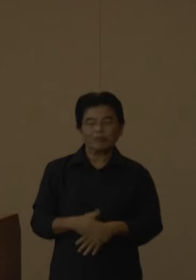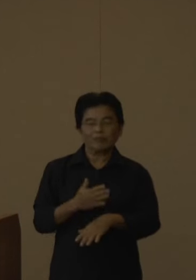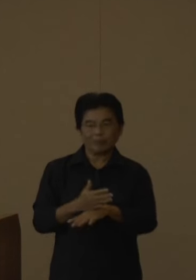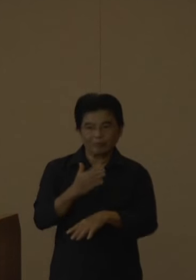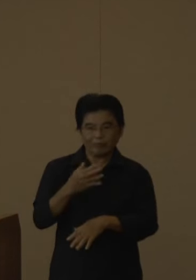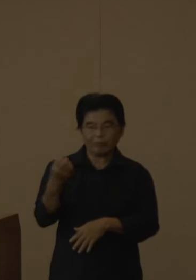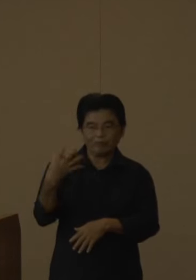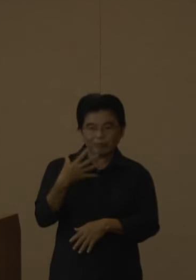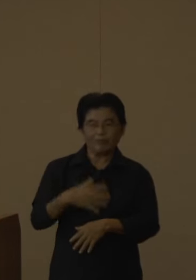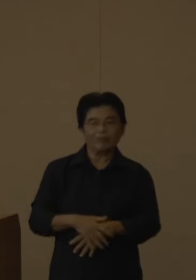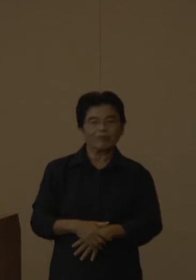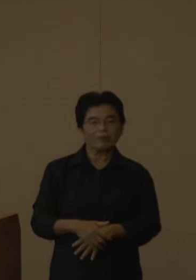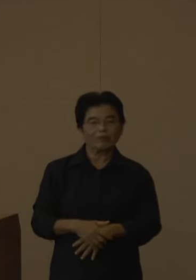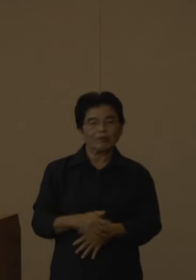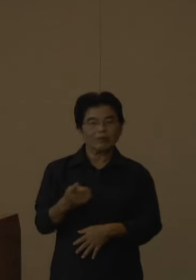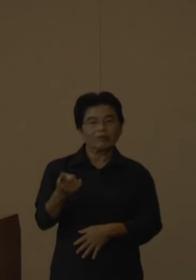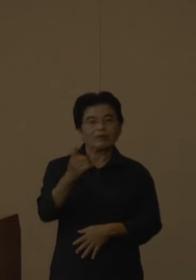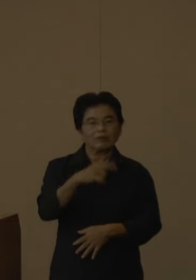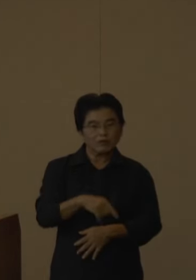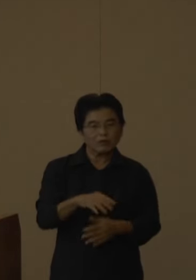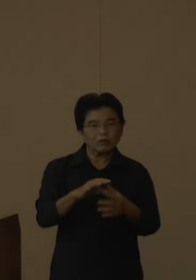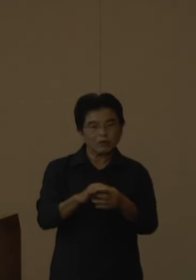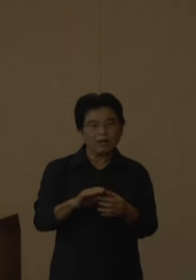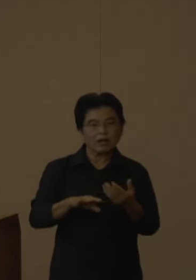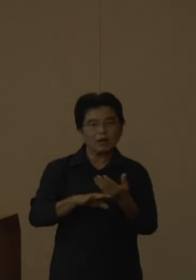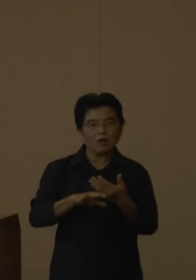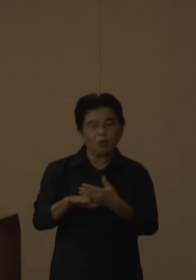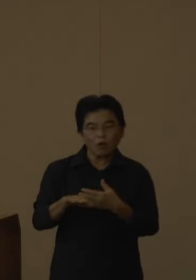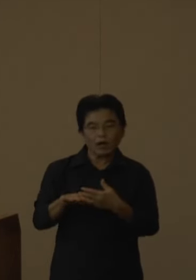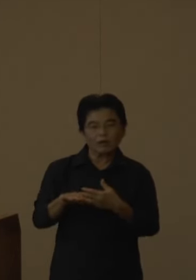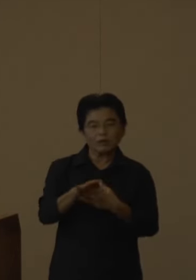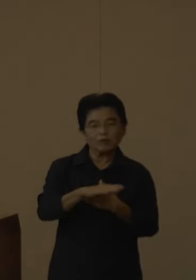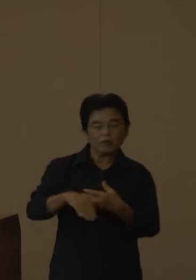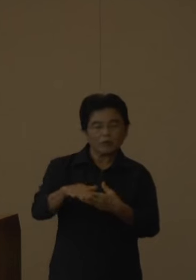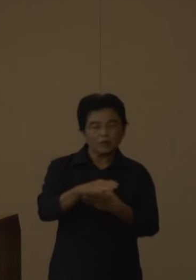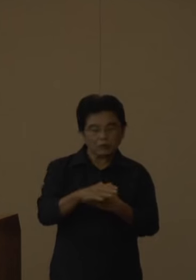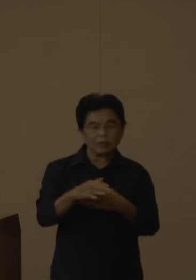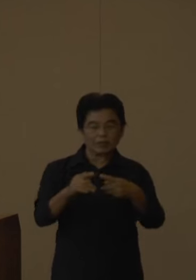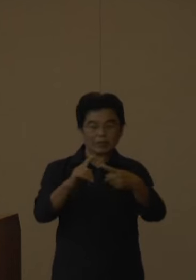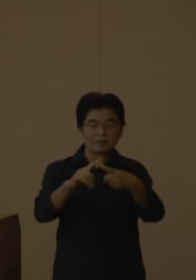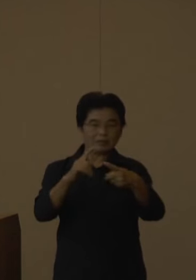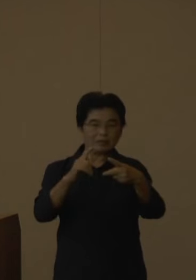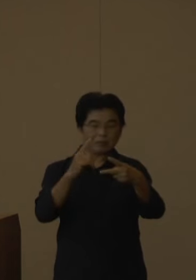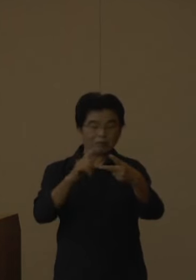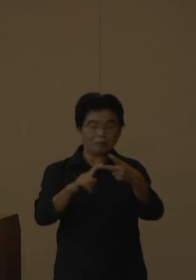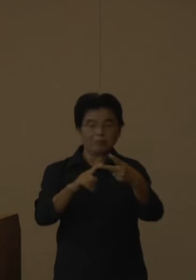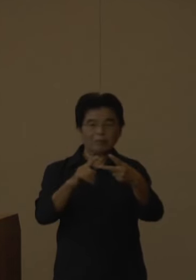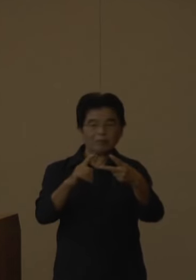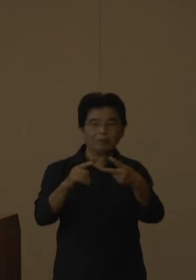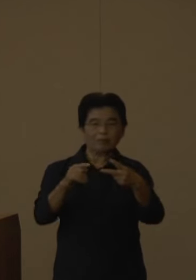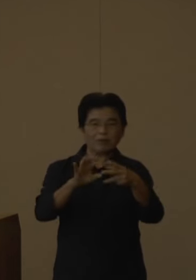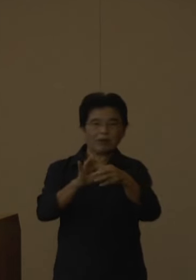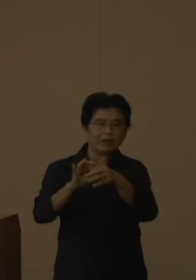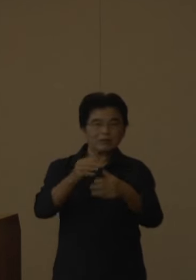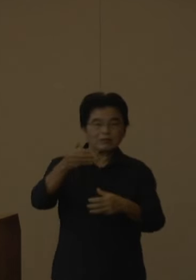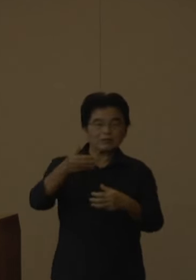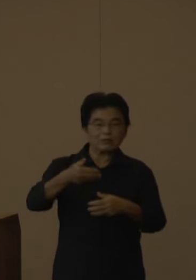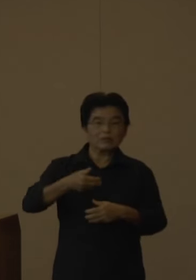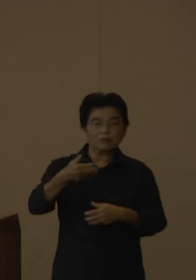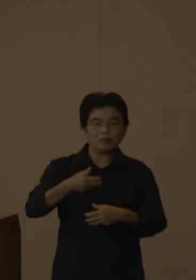はい、ありがとうございます。 はい、それでは幹事社以外の記者の皆様から冒頭発言および発表事項に関するご質問をお受けいたします